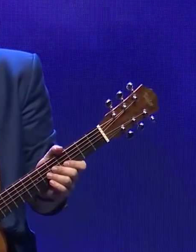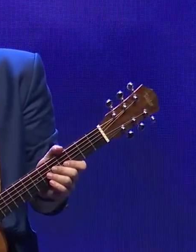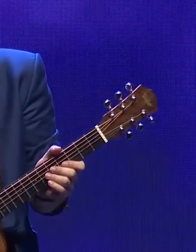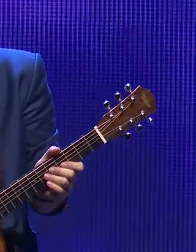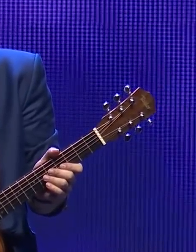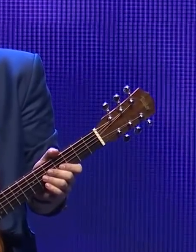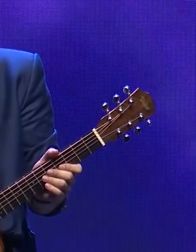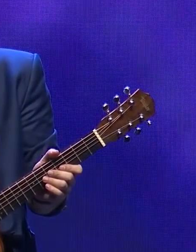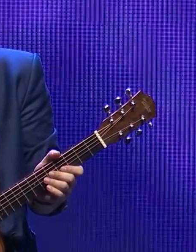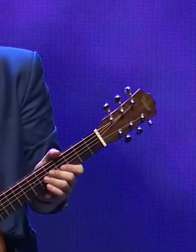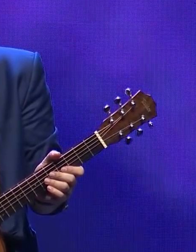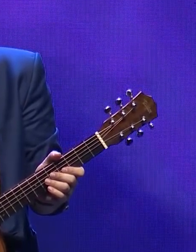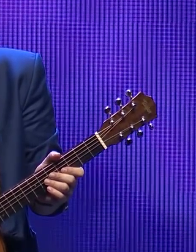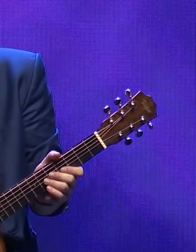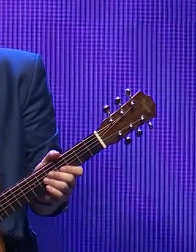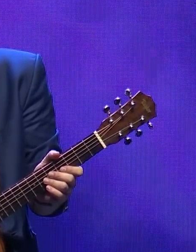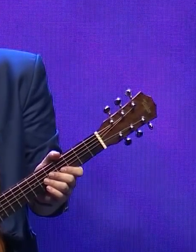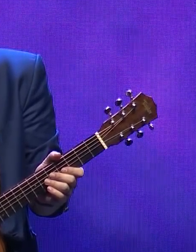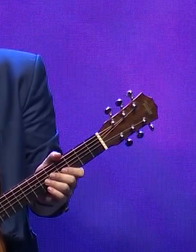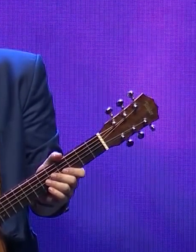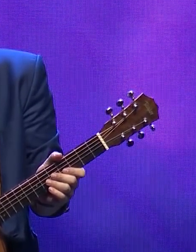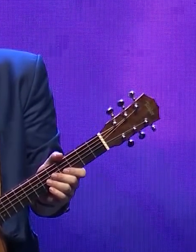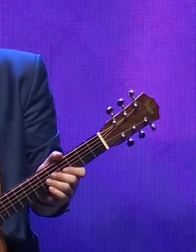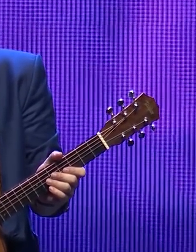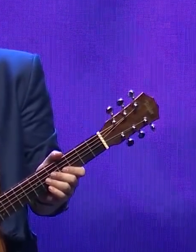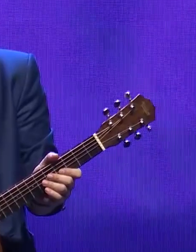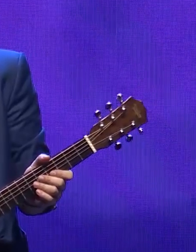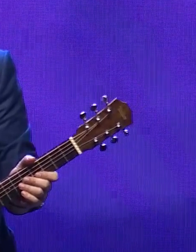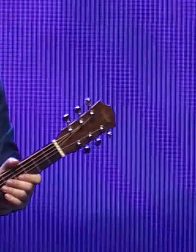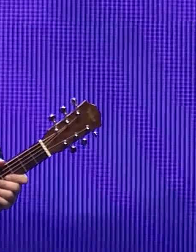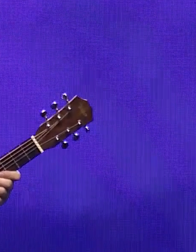kau temani aku.